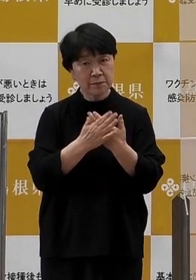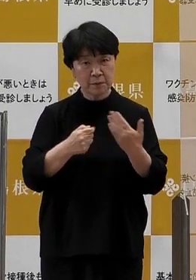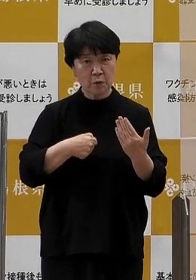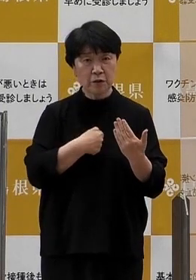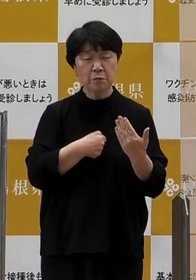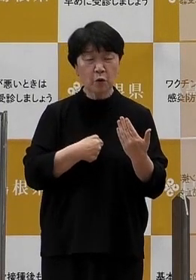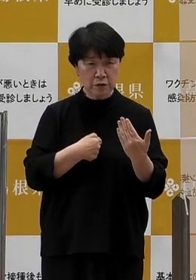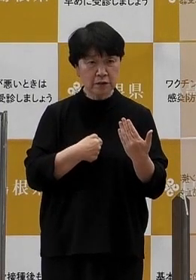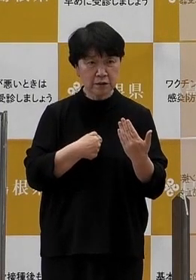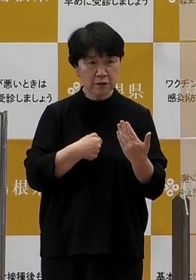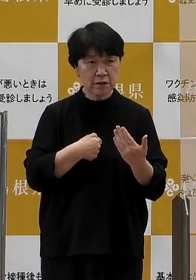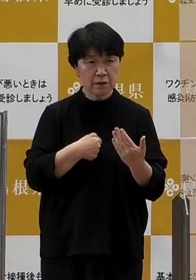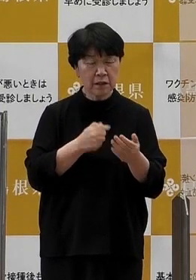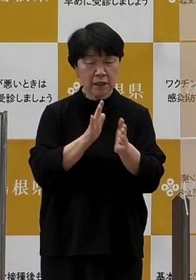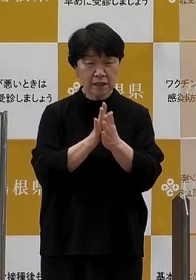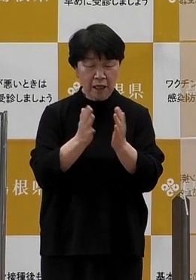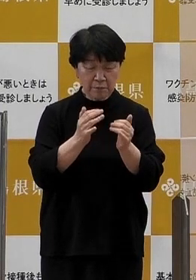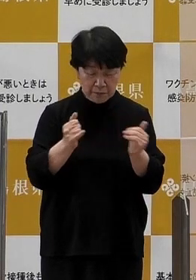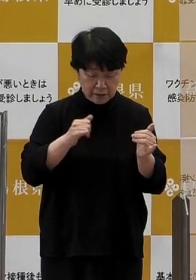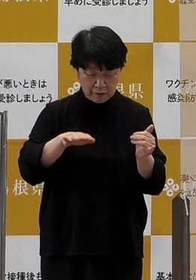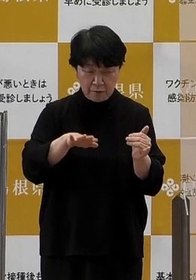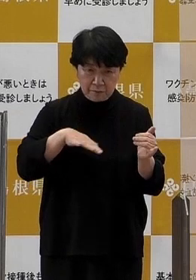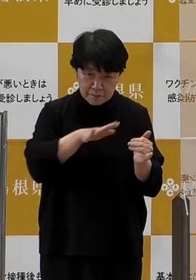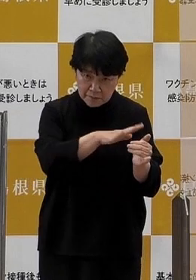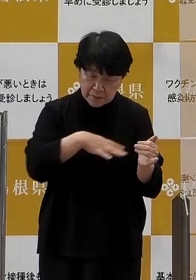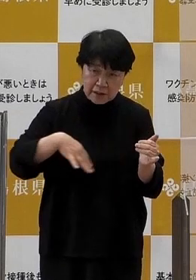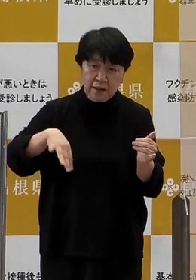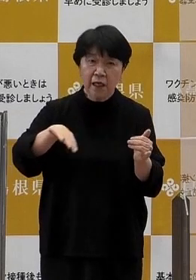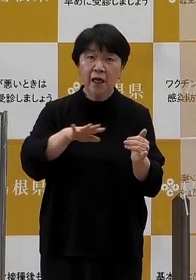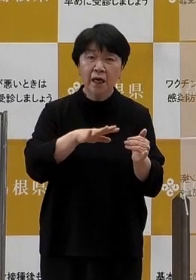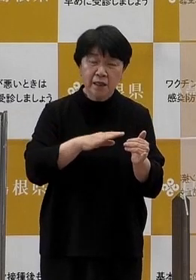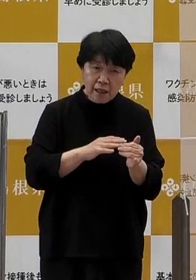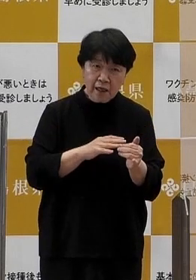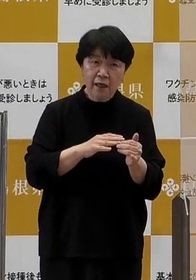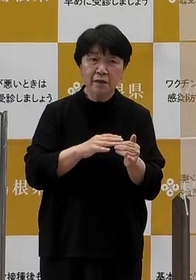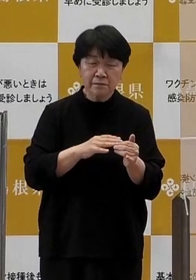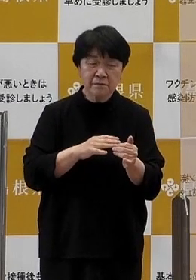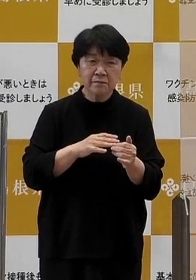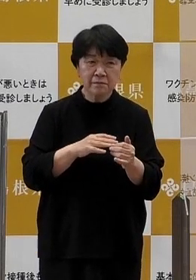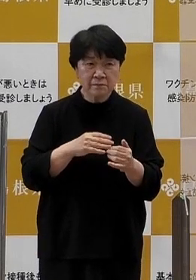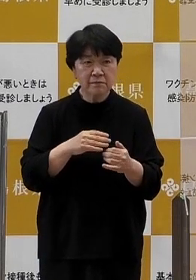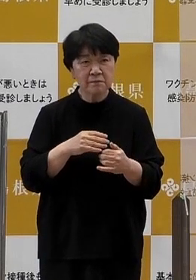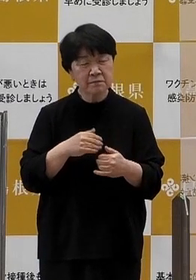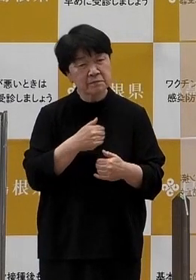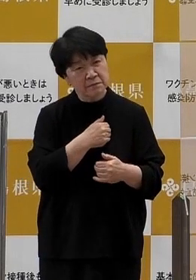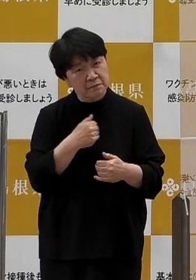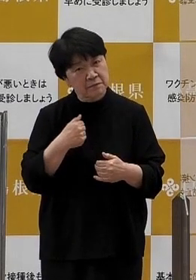自分たちが県民の皆さんが対象でやられていることとの兼ね合いで、